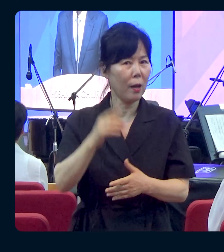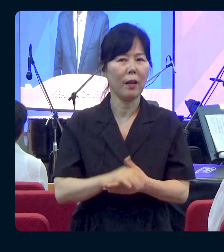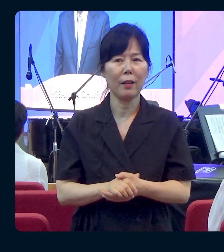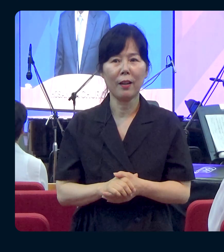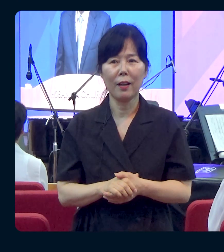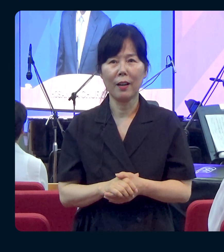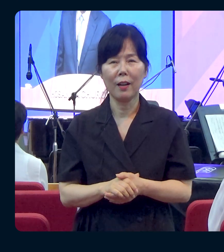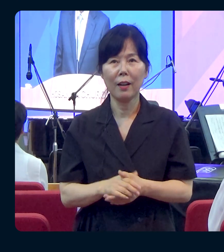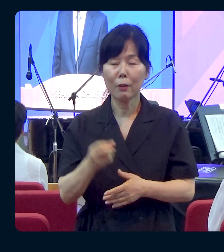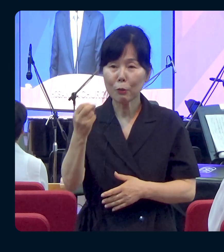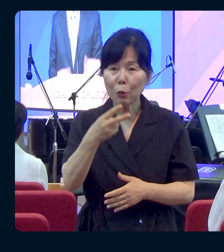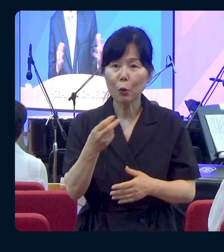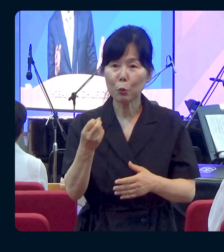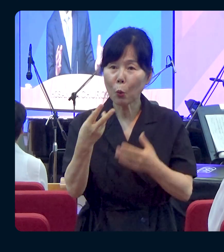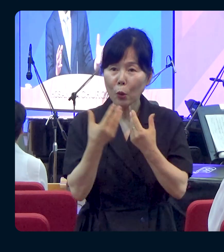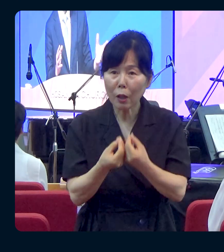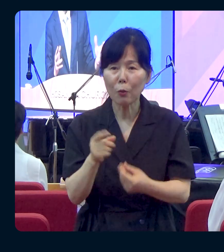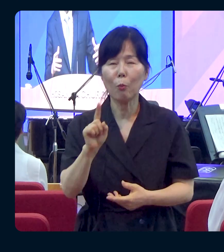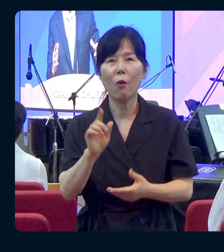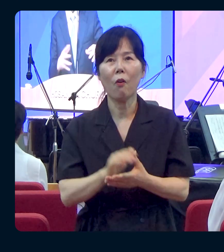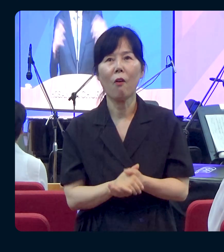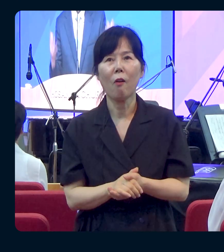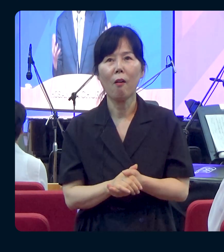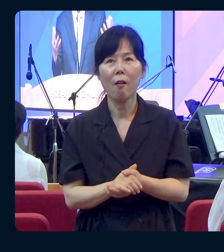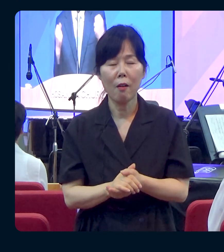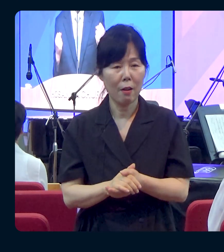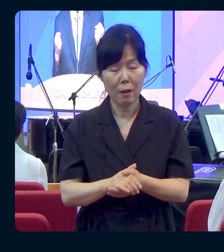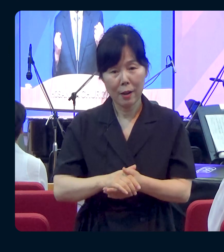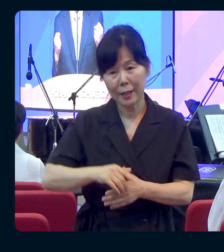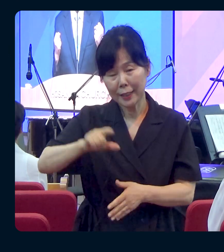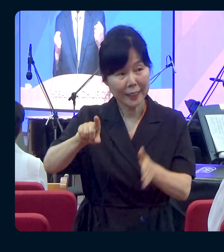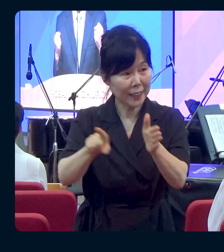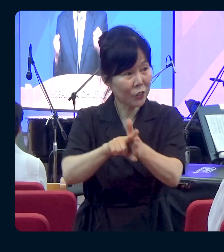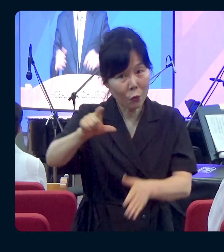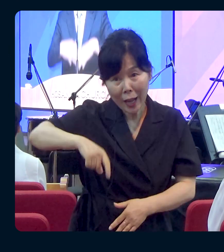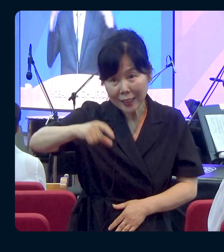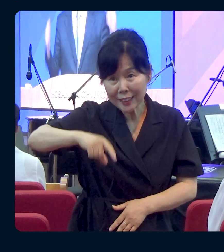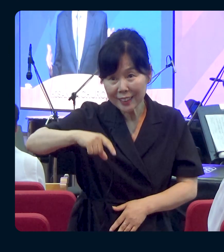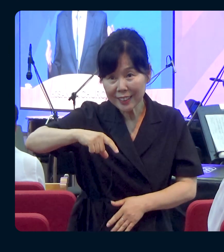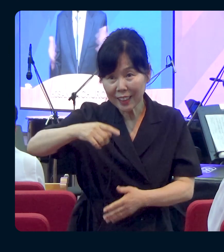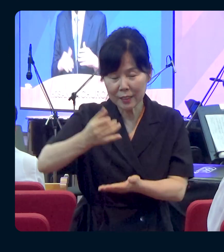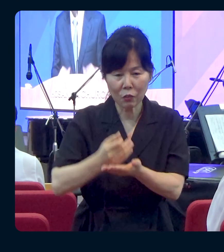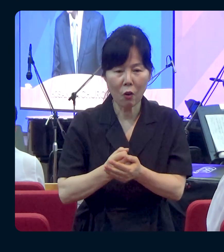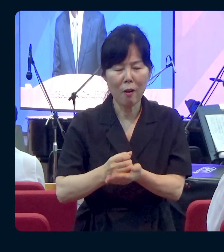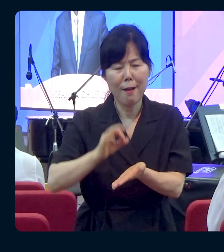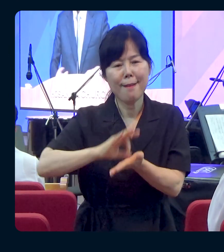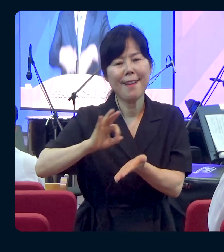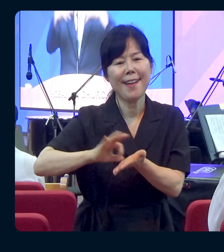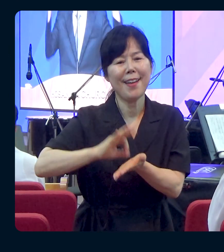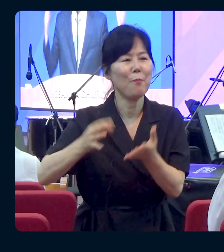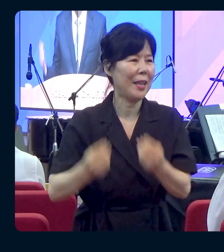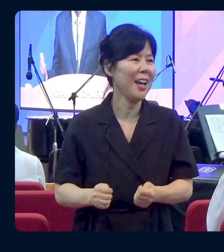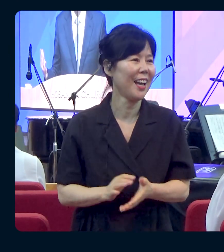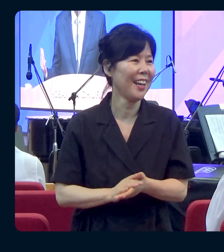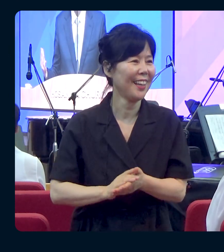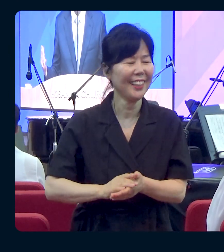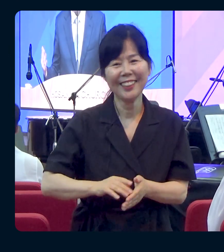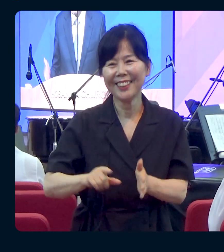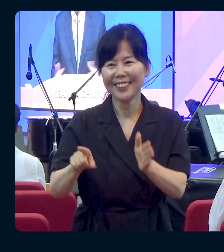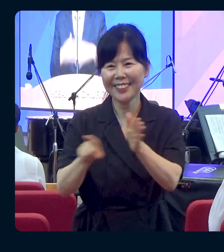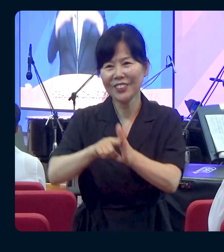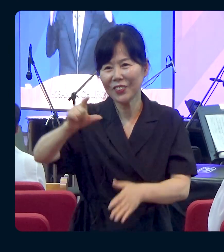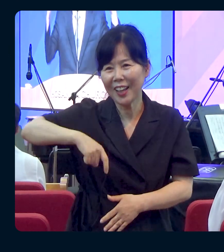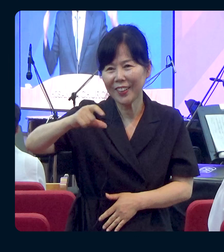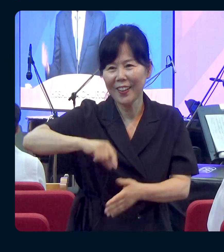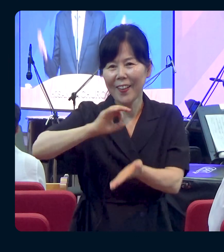거예요. 제일 높아요, 그게요. 그리고 또 하나는 뭐냐, 크레딧 카드를 받아가지고 이걸 많이 써야 돼요. 조금